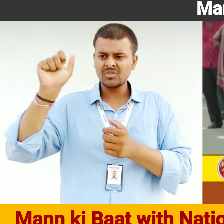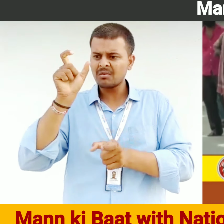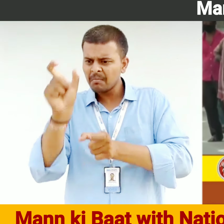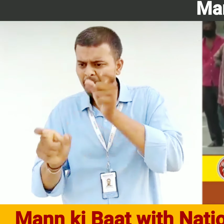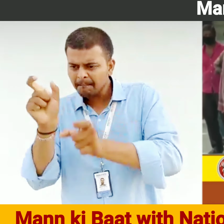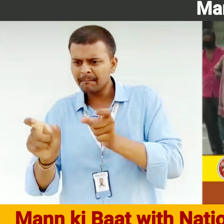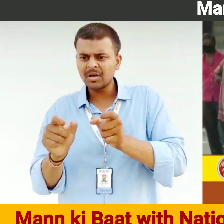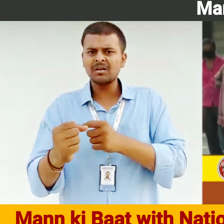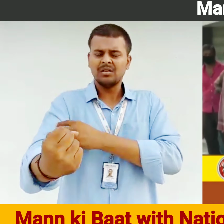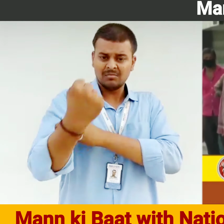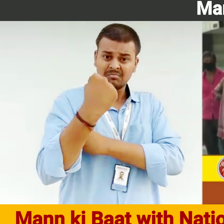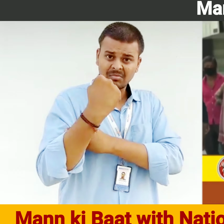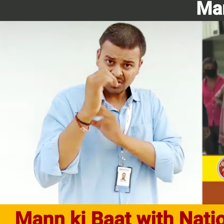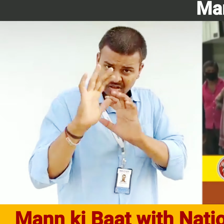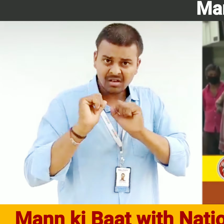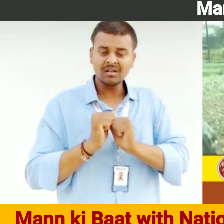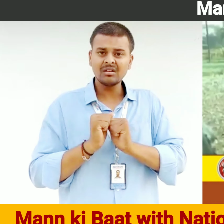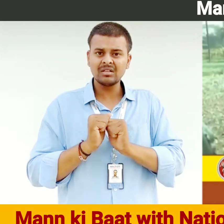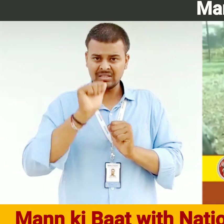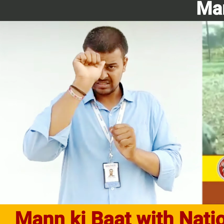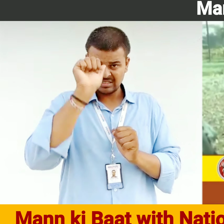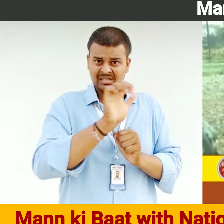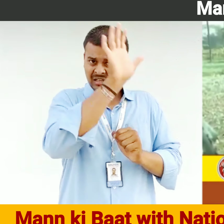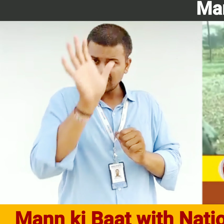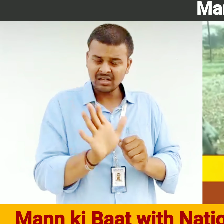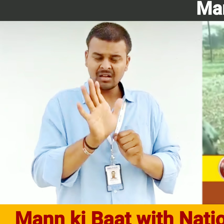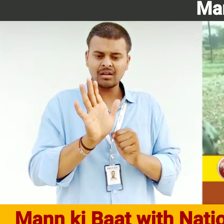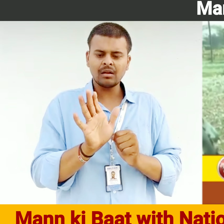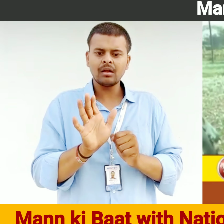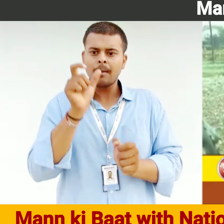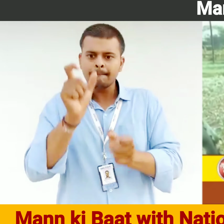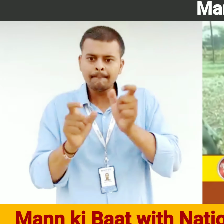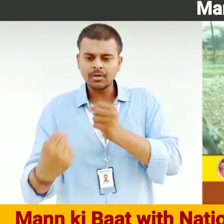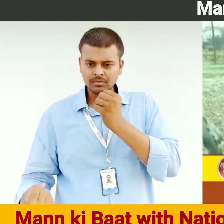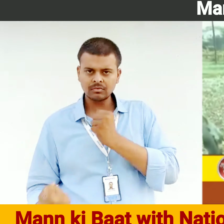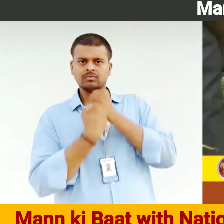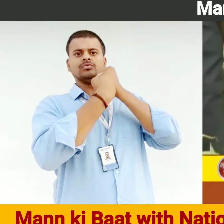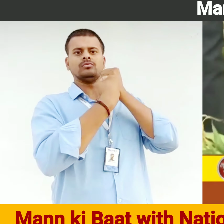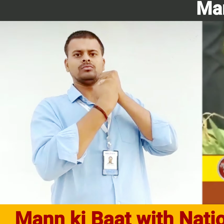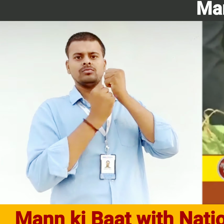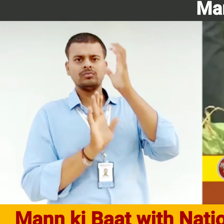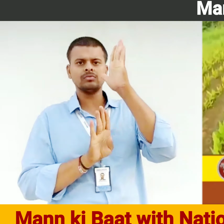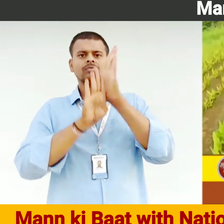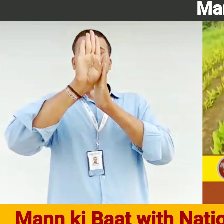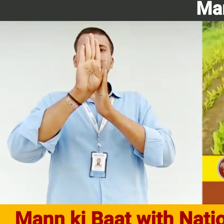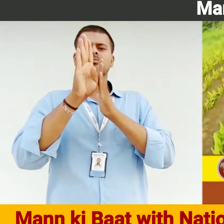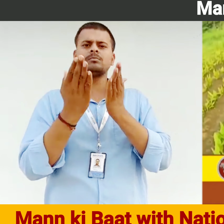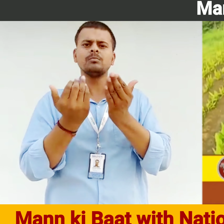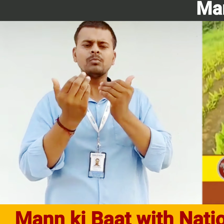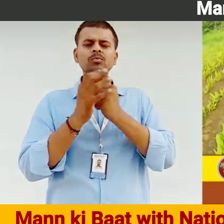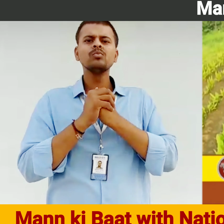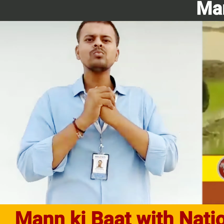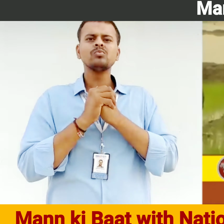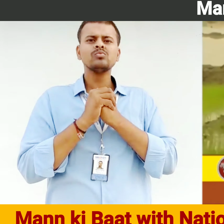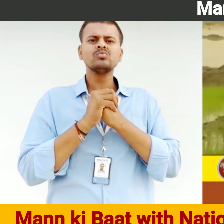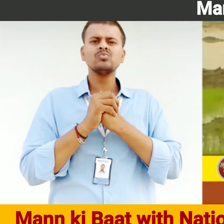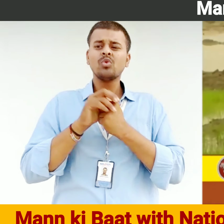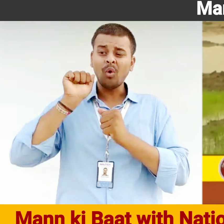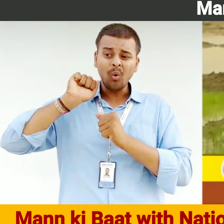का विकास बहुत आवश्यक है। पूर्वी भारत के विकास से ही देश का संतुलित आर्थिक